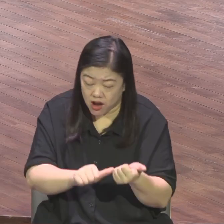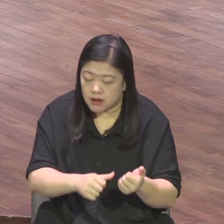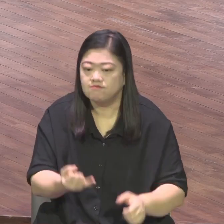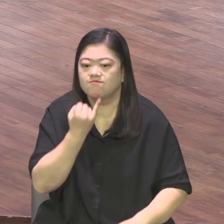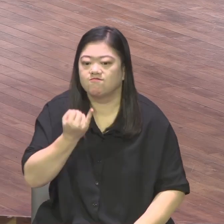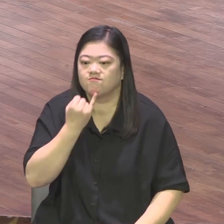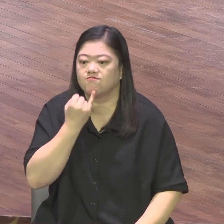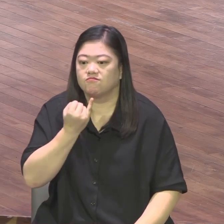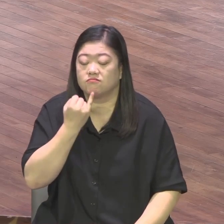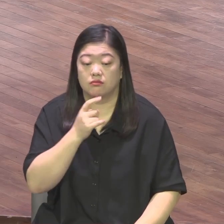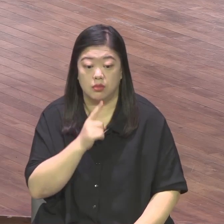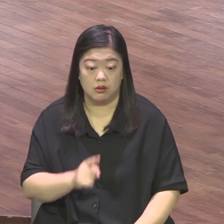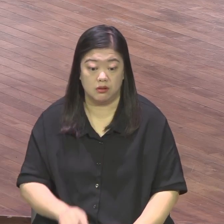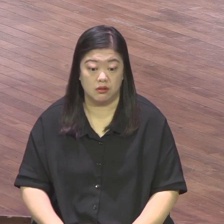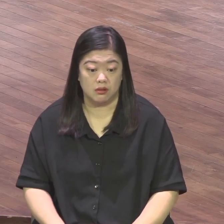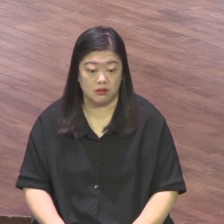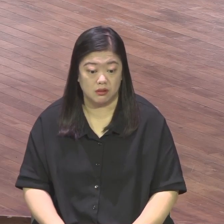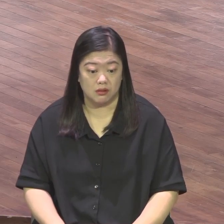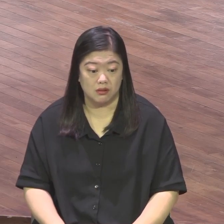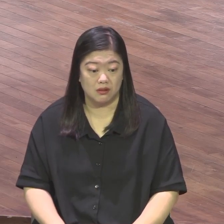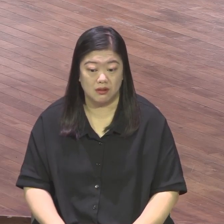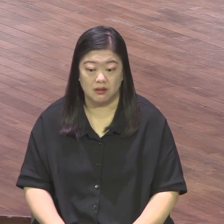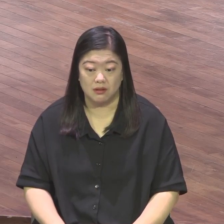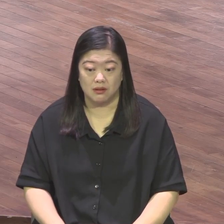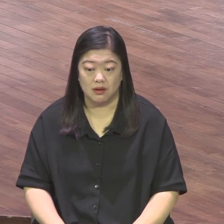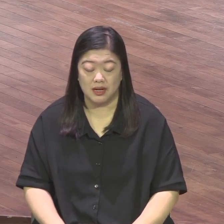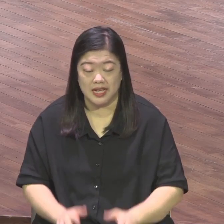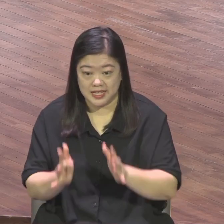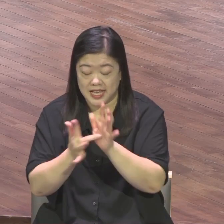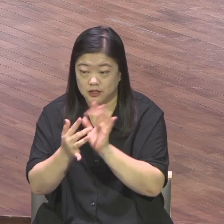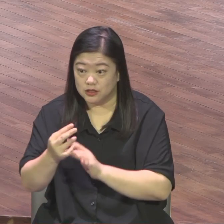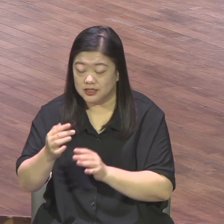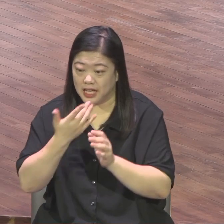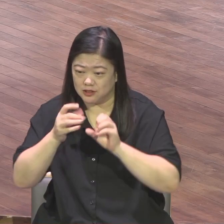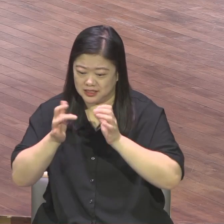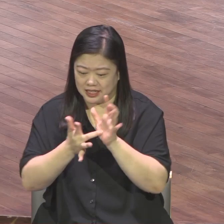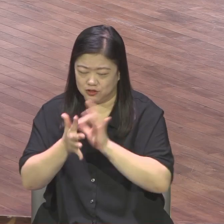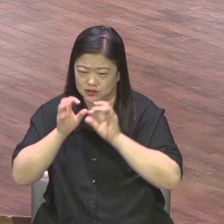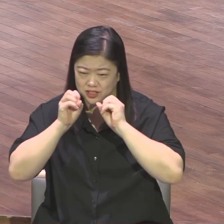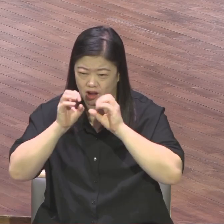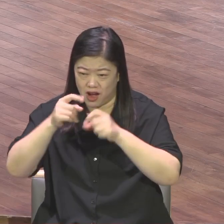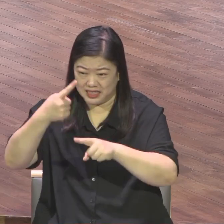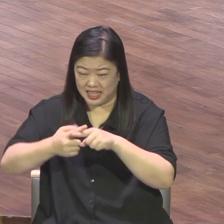이 생명, 이건 내 귀한 것으로 여기지 않겠다. 버리겠다. 그리스도를 위하여